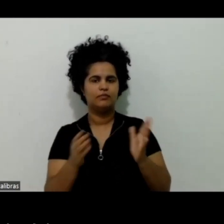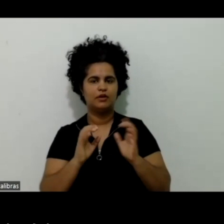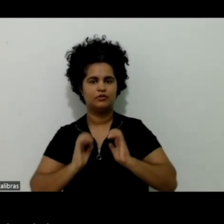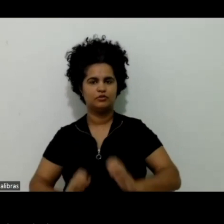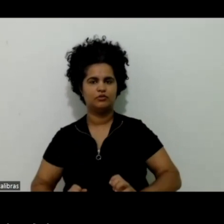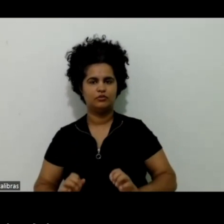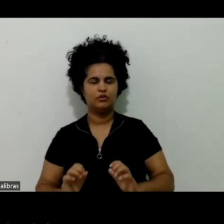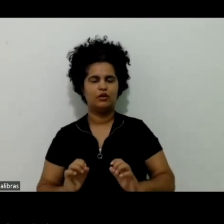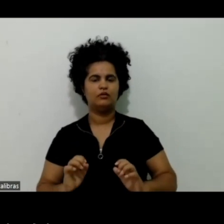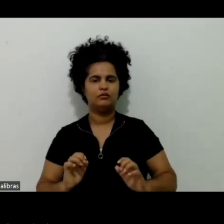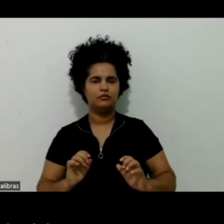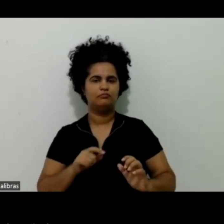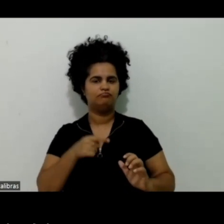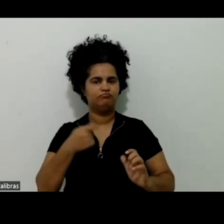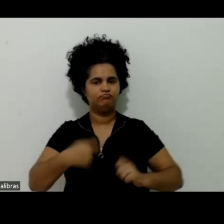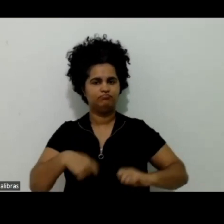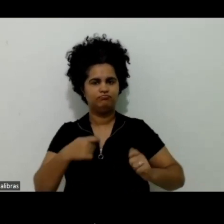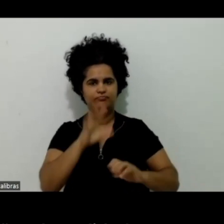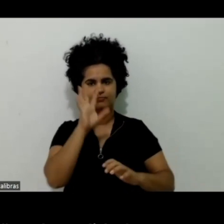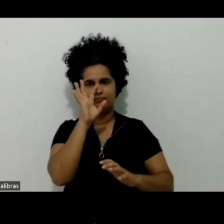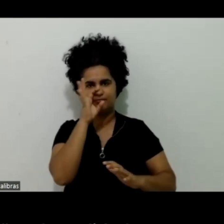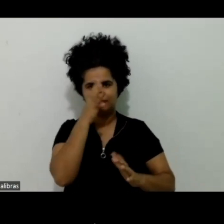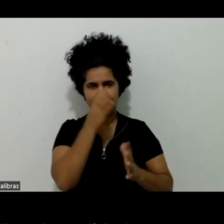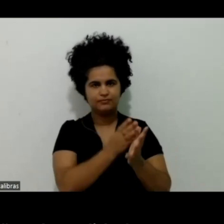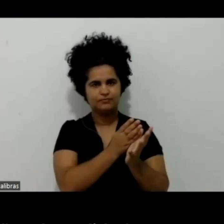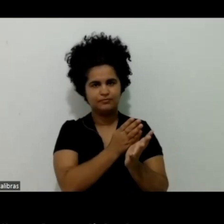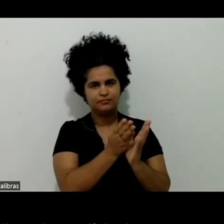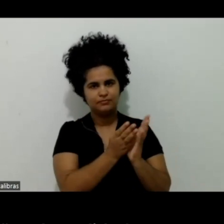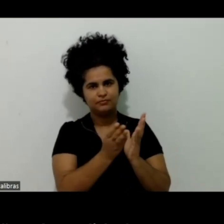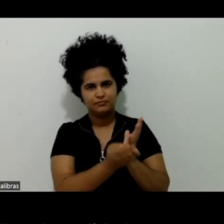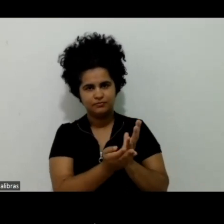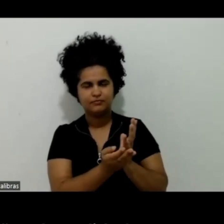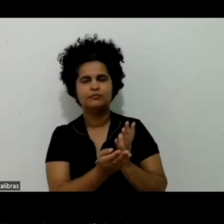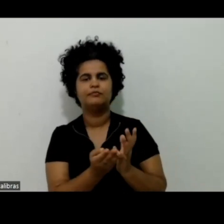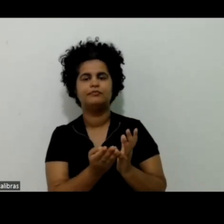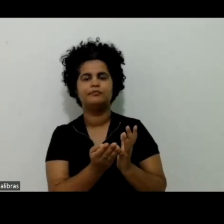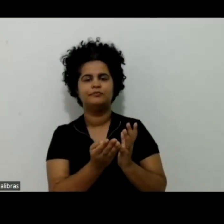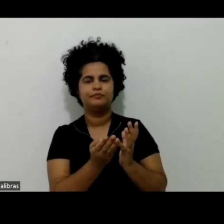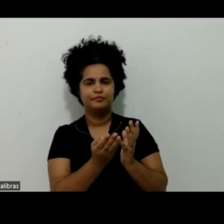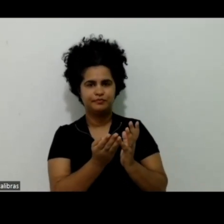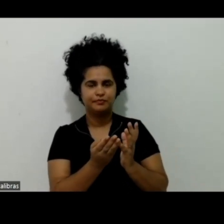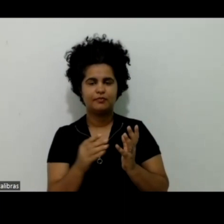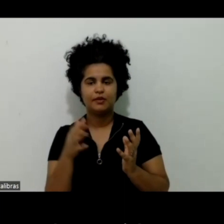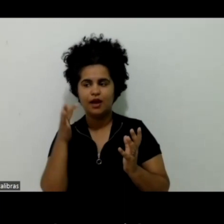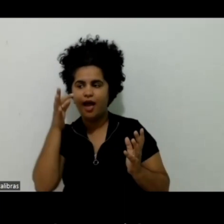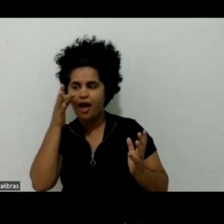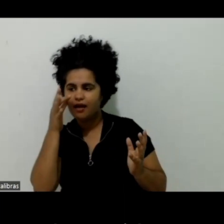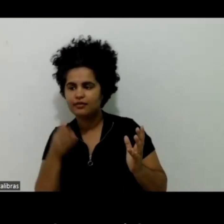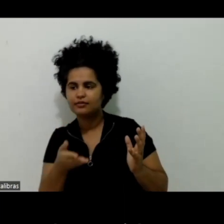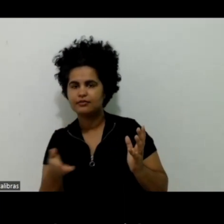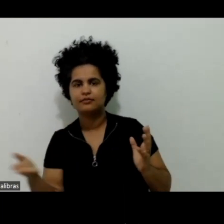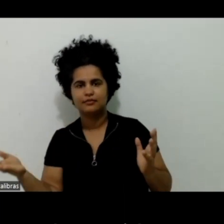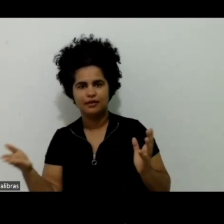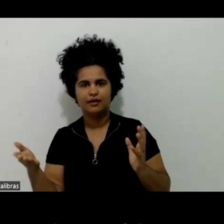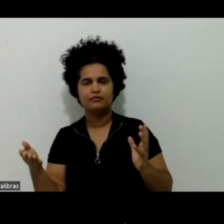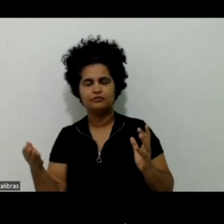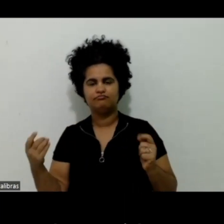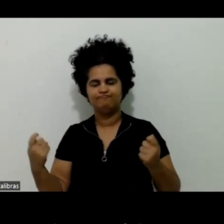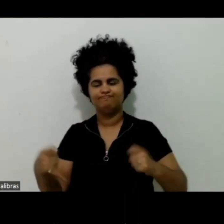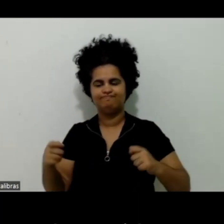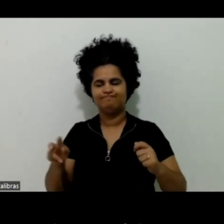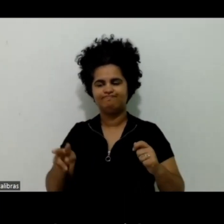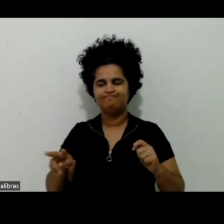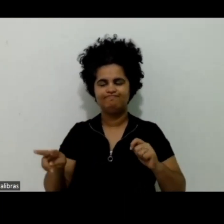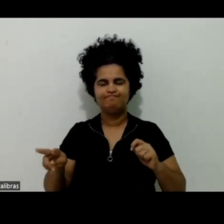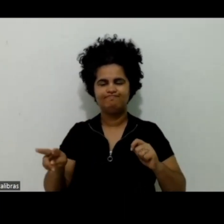a afirmação desses princípios, né, deve evidenciar as contradições da realidade e com isso servir para a gente de instrumento,